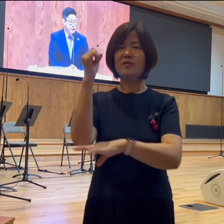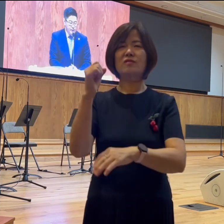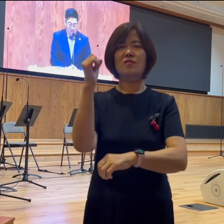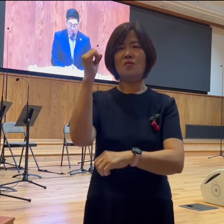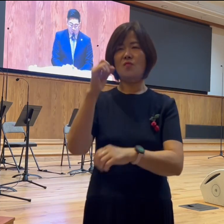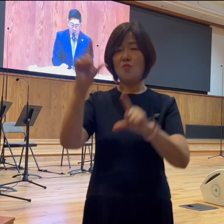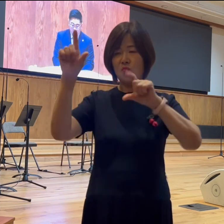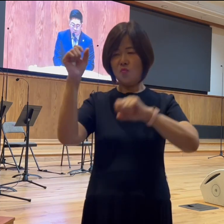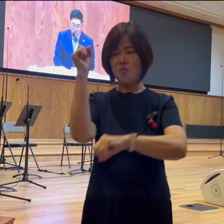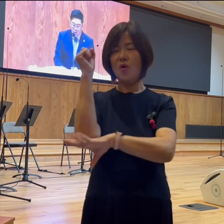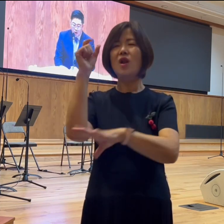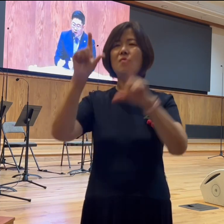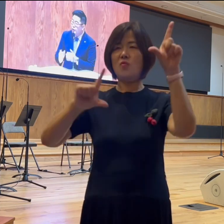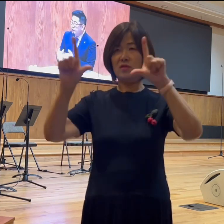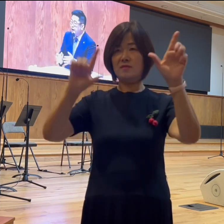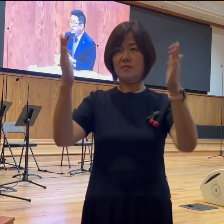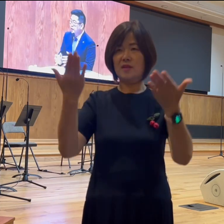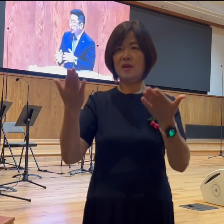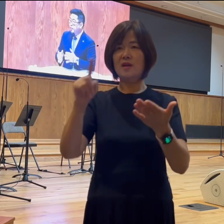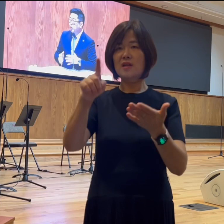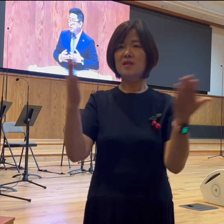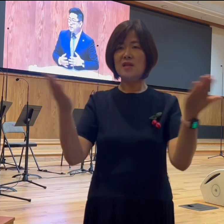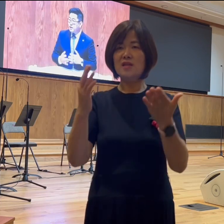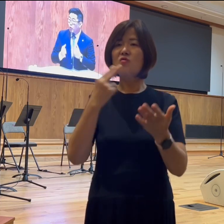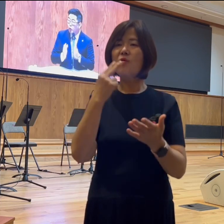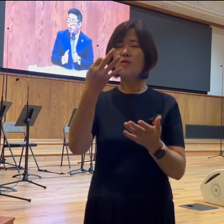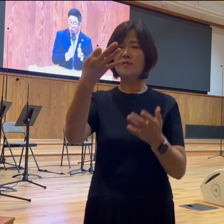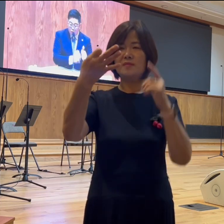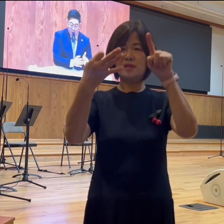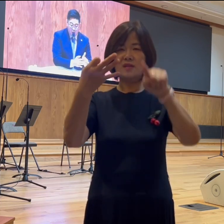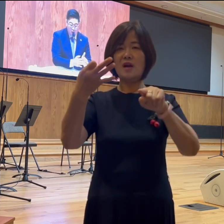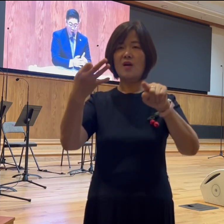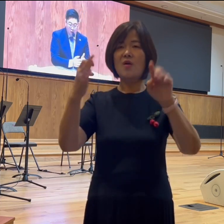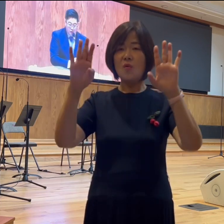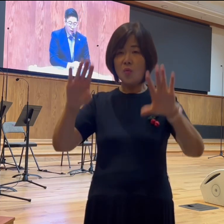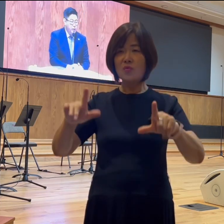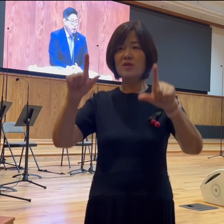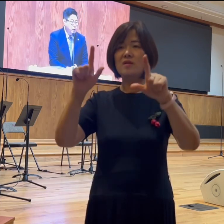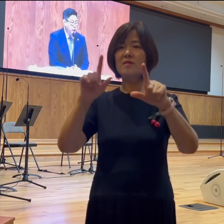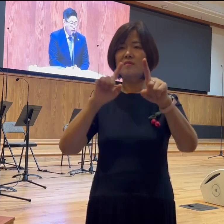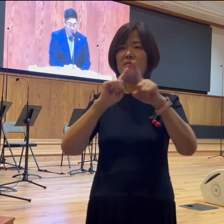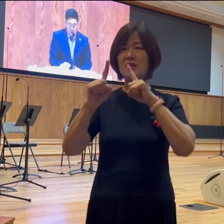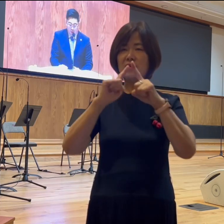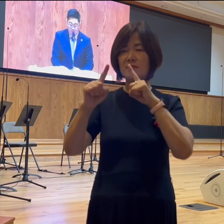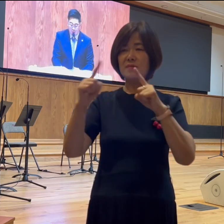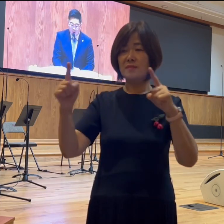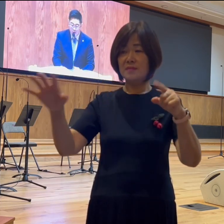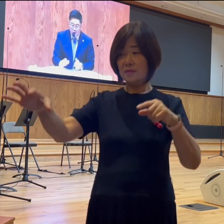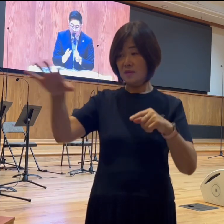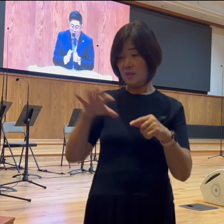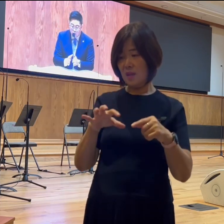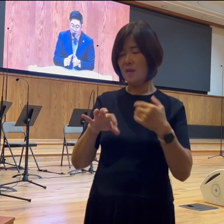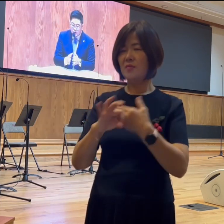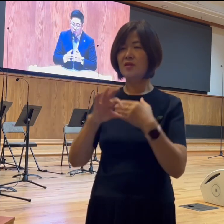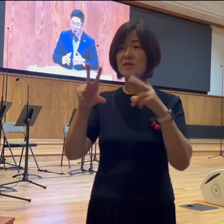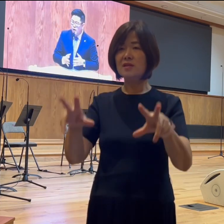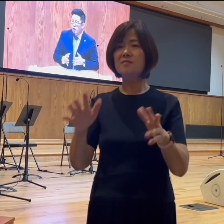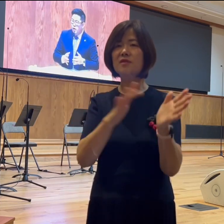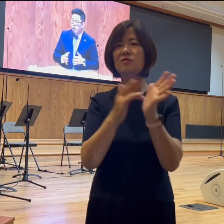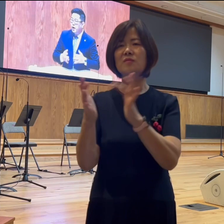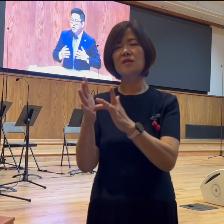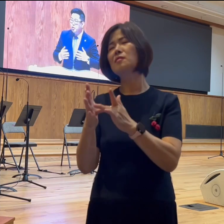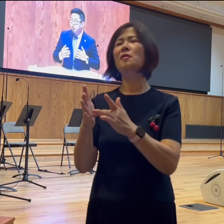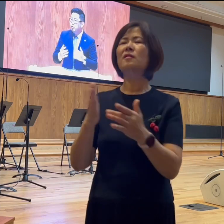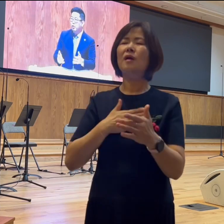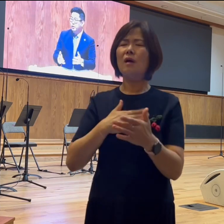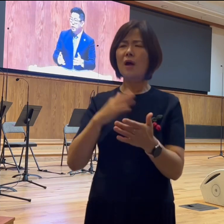모르겠어요. 그리고 이 사실을 요한복음 14장 오늘 본문의 장면에다가 대입해 보면 지금 예수님께서 막 내가